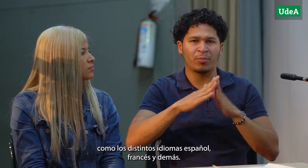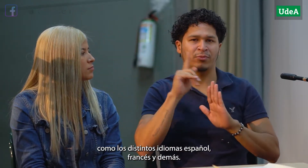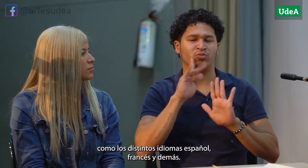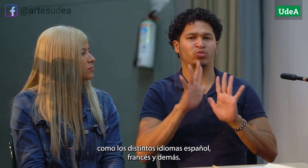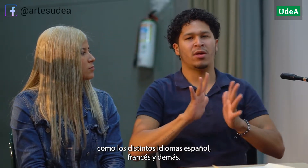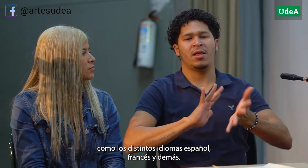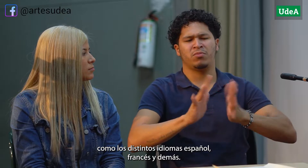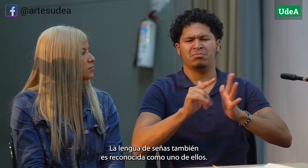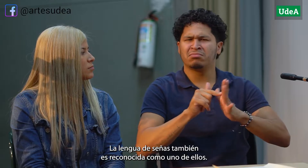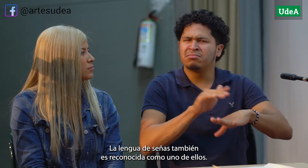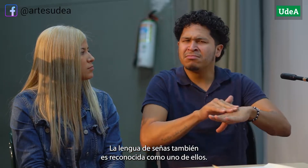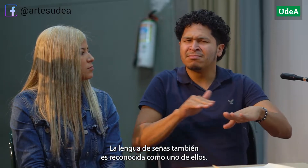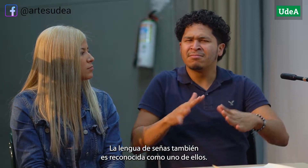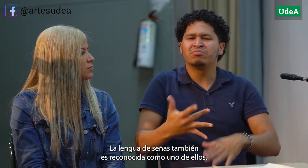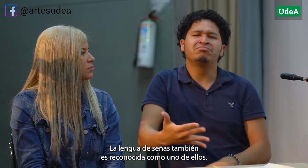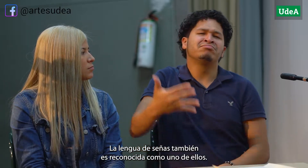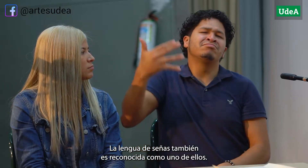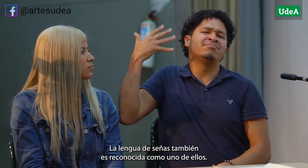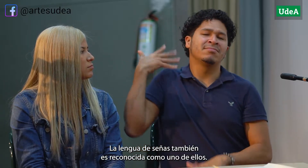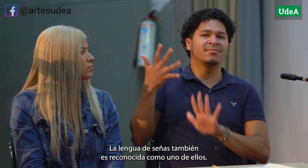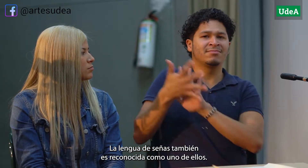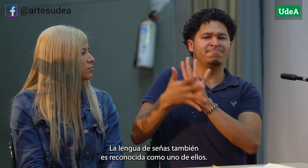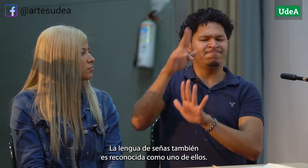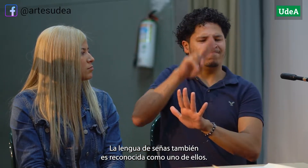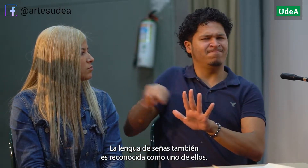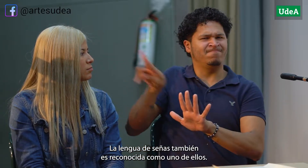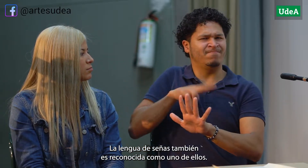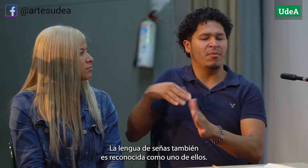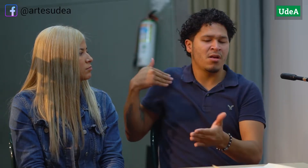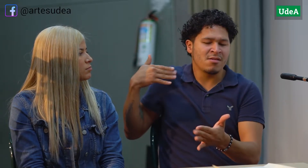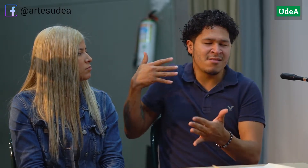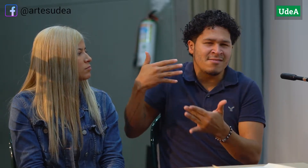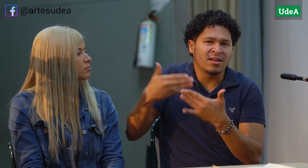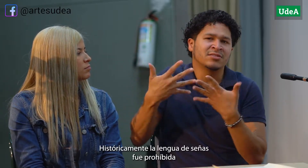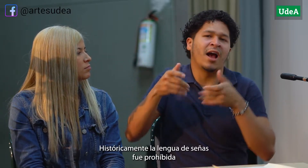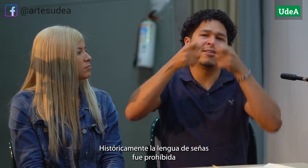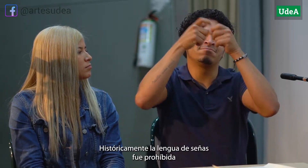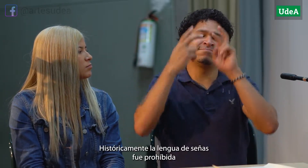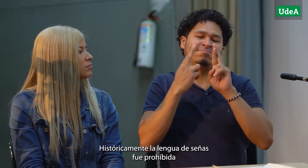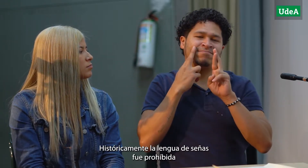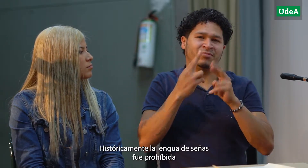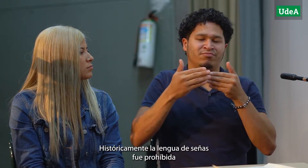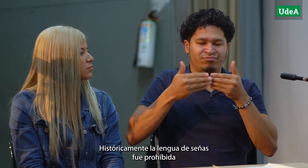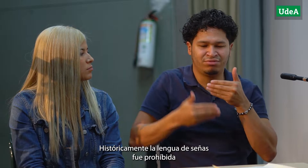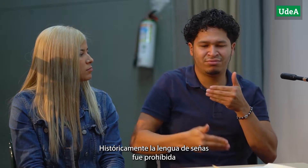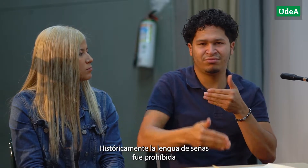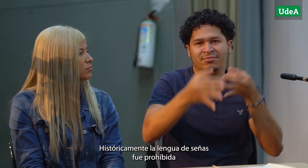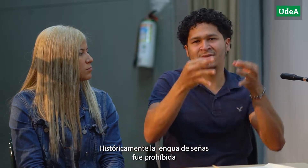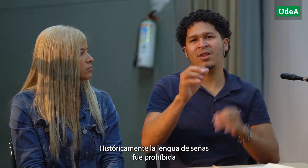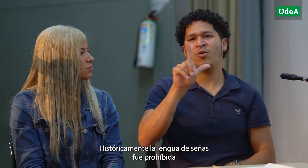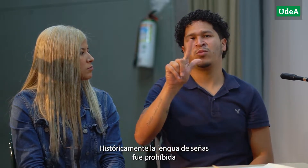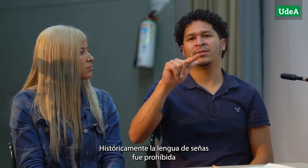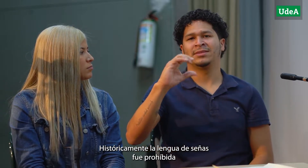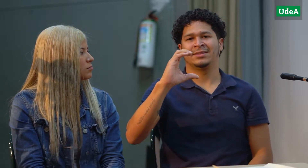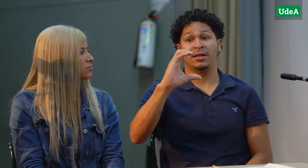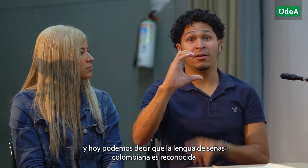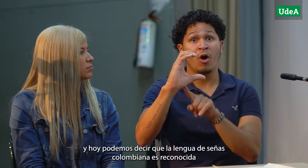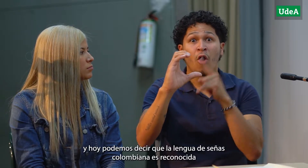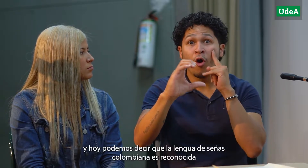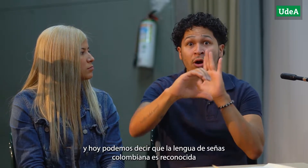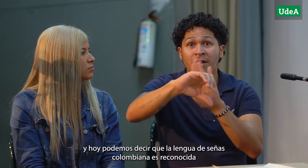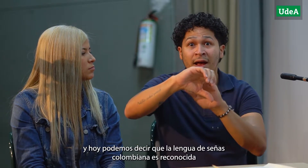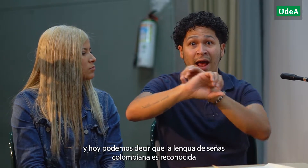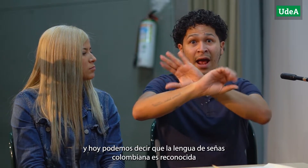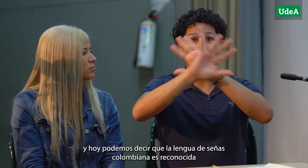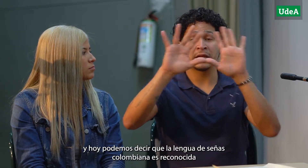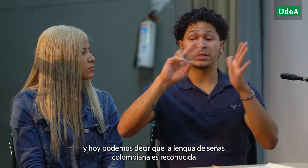español, francés y demás. La lengua de señas también es reconocida como uno de ellos. Históricamente, la lengua de señas fue prohibida